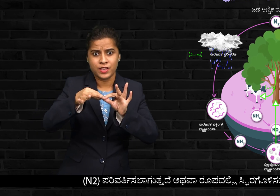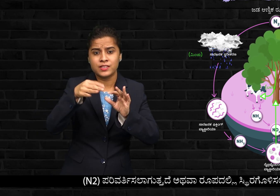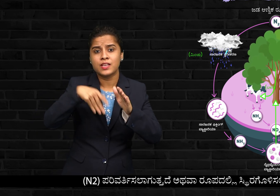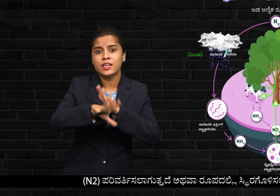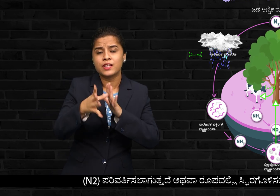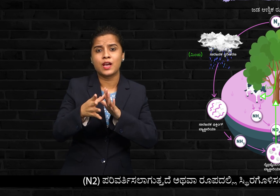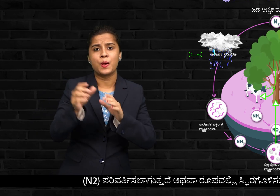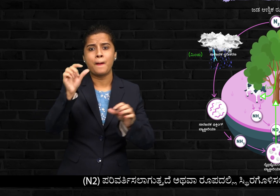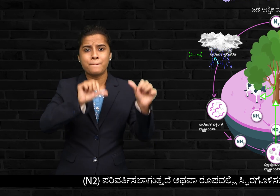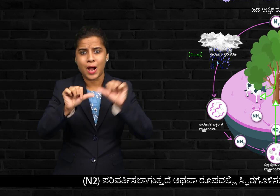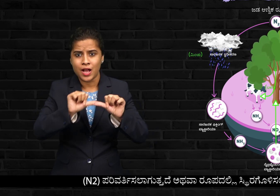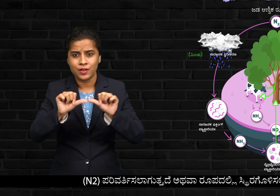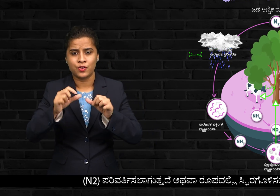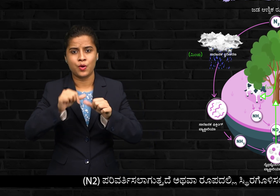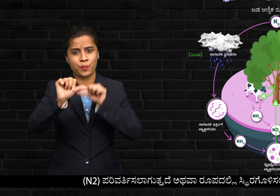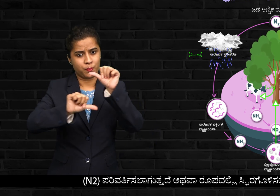ಸ್ಥಿರಗೊಳಿಸಲಾಗುತ್ತೆ.